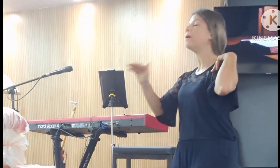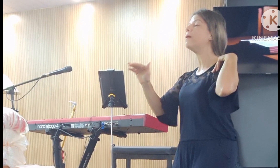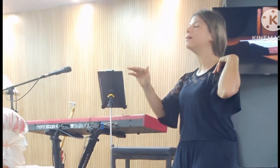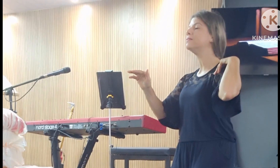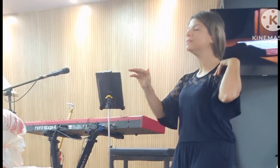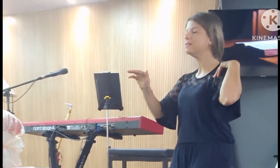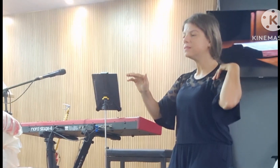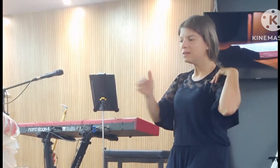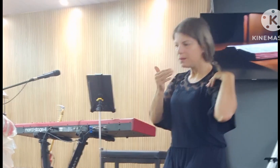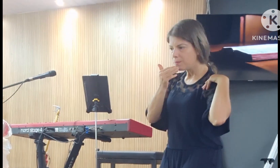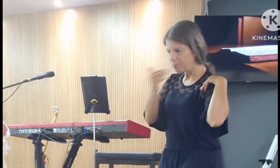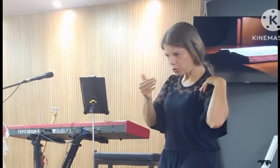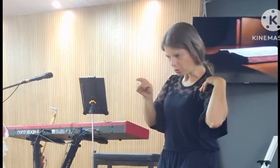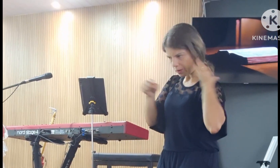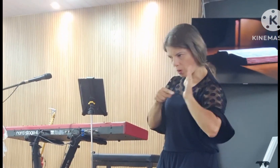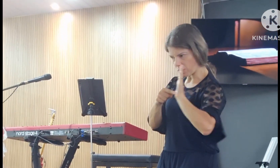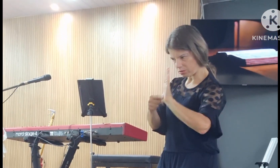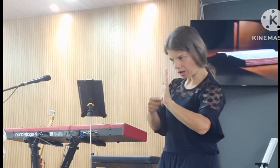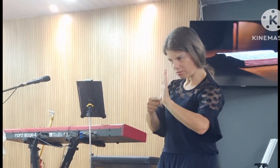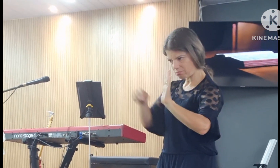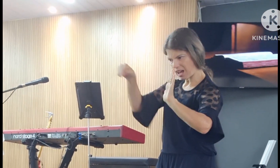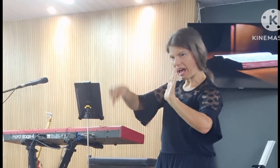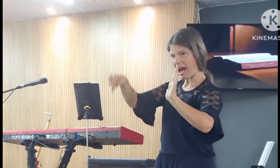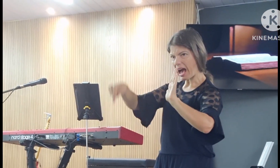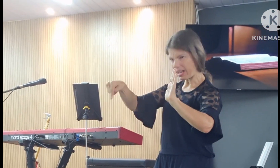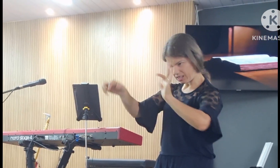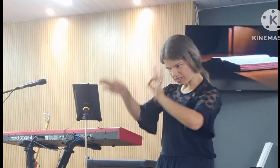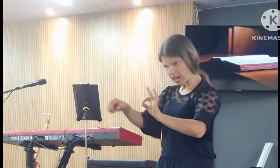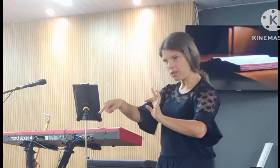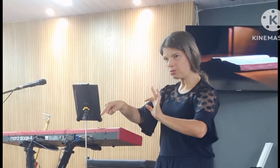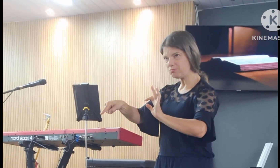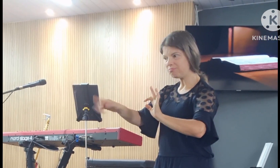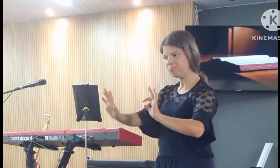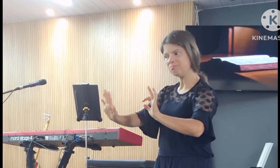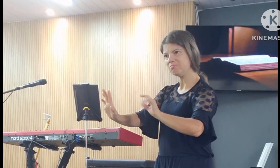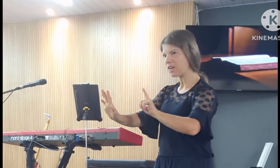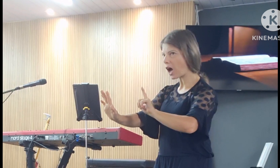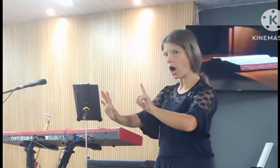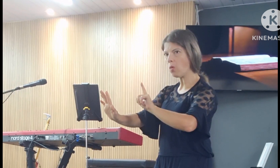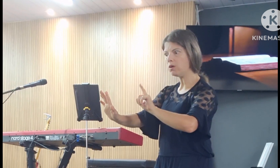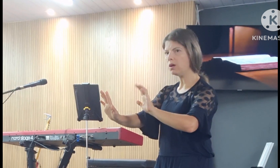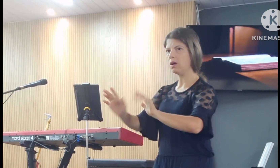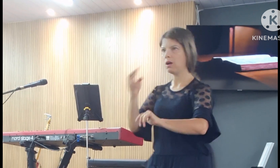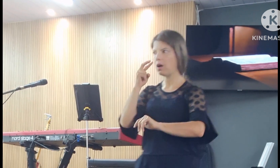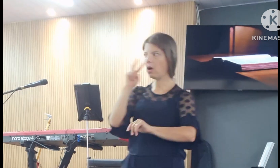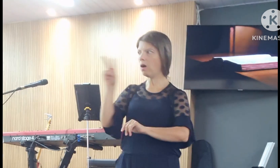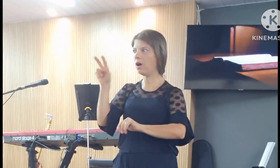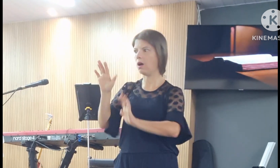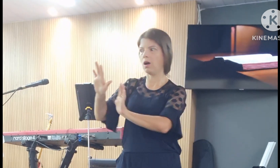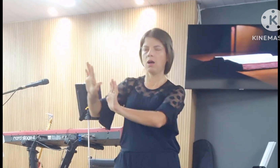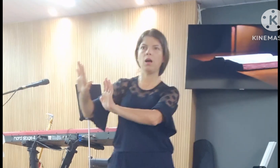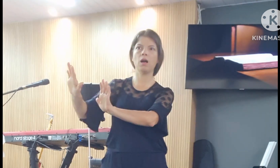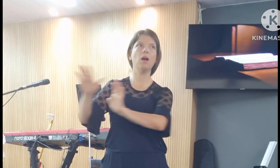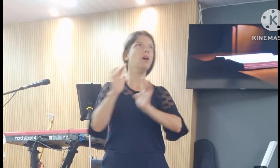maior para você, mas não é aqui. E naquele momento eu virei e falei assim: ó, entendi, eu aceito